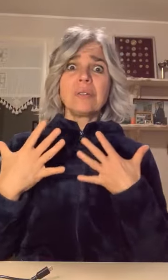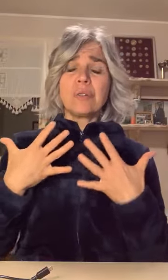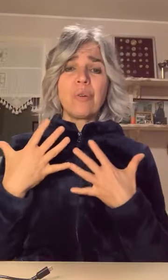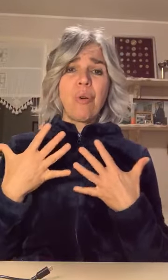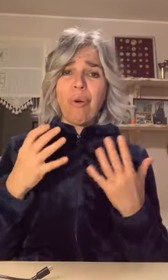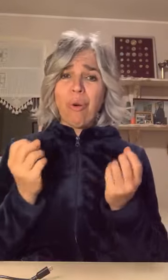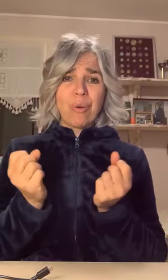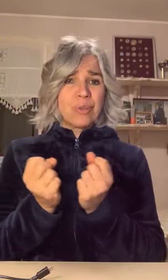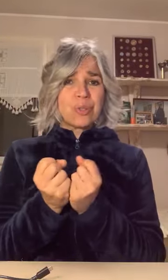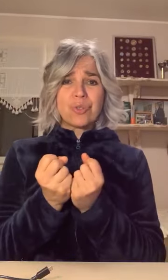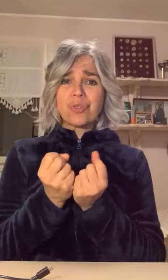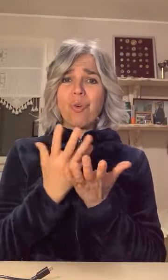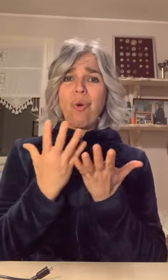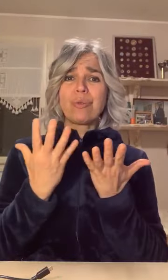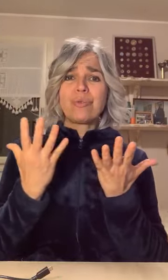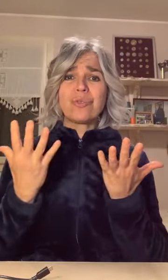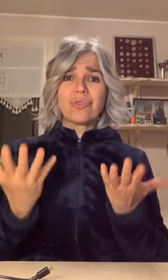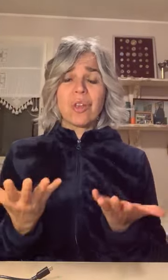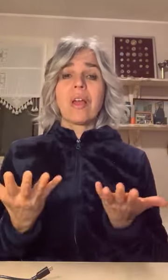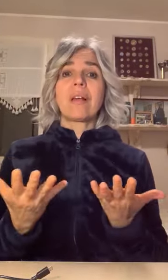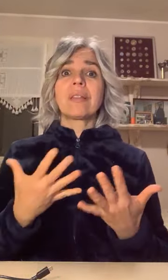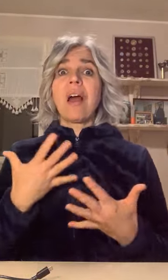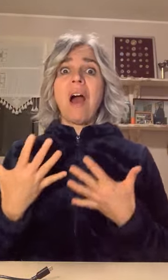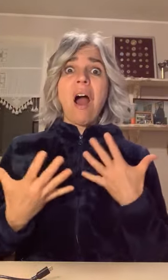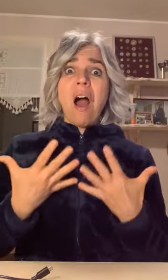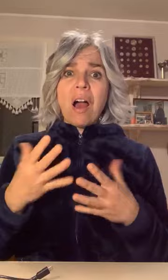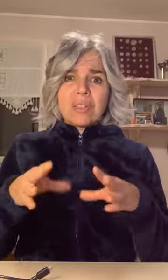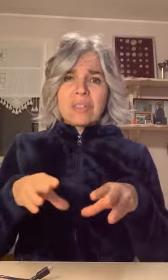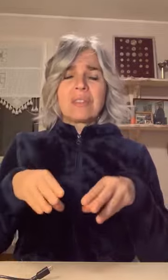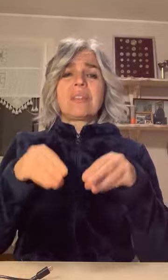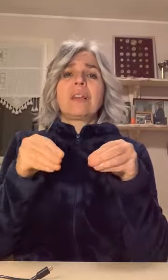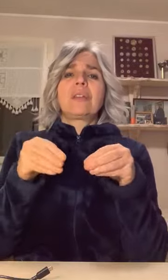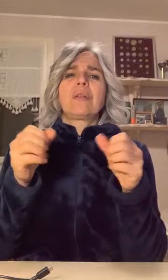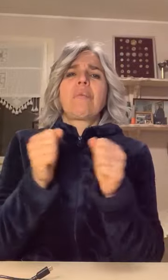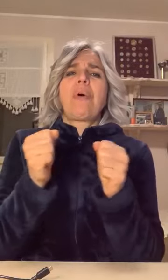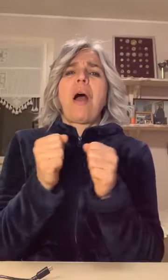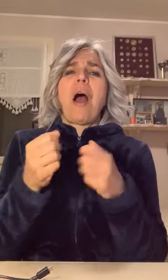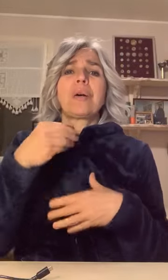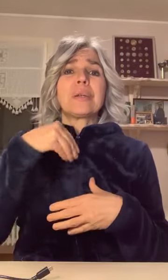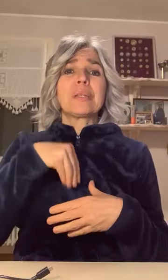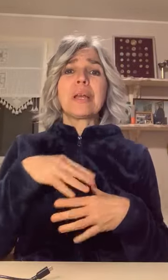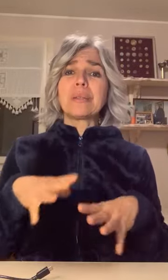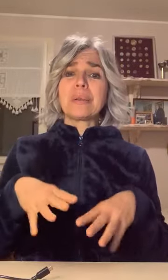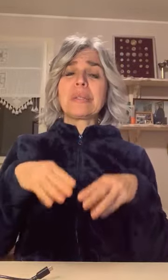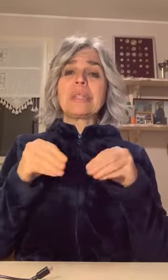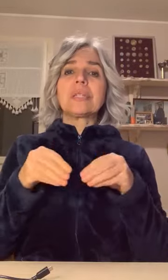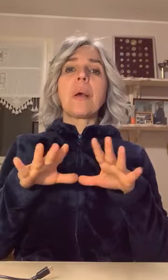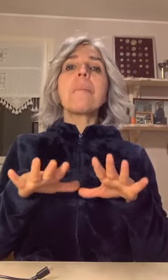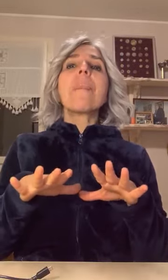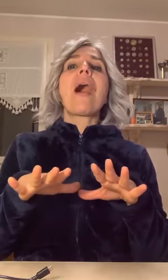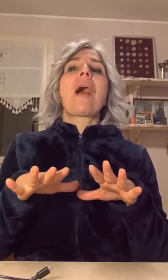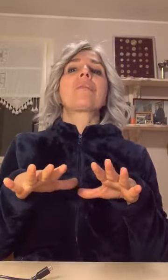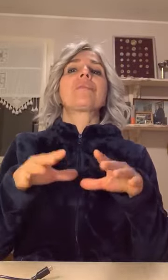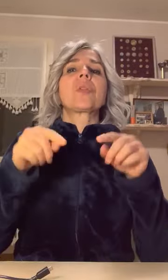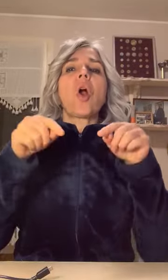sopraffatti. Le ansie, iniziano le ansie, il panico, ma quello che noi vogliamo proclamare oggi è